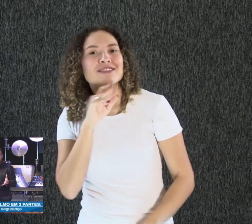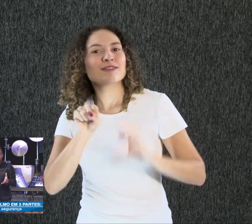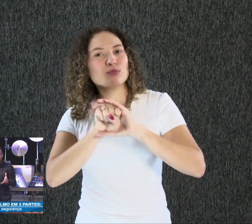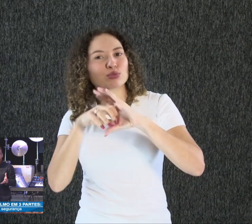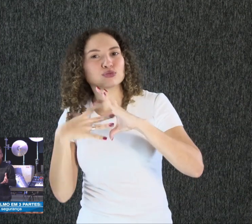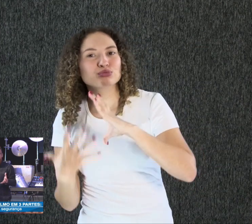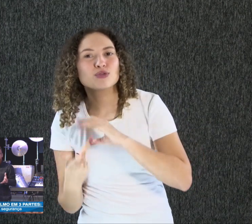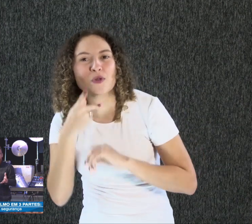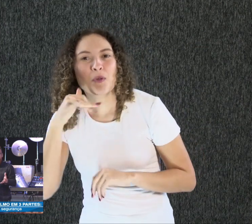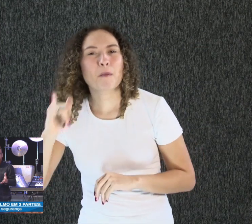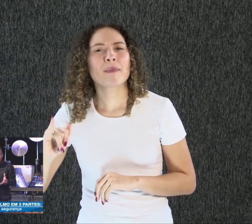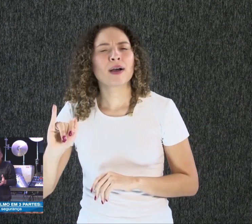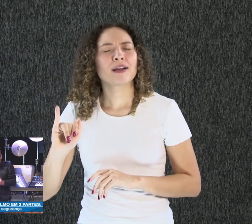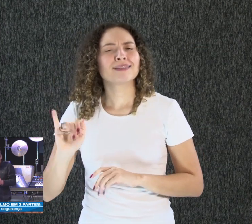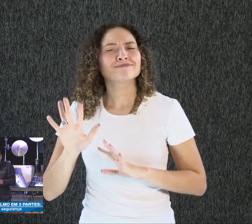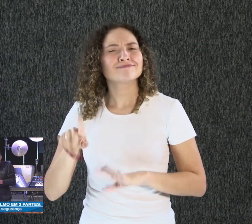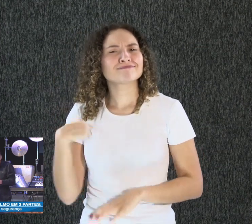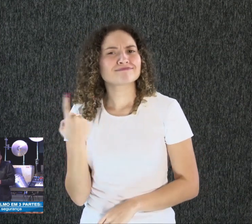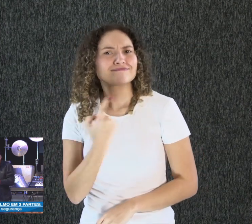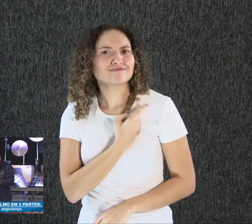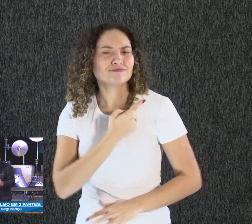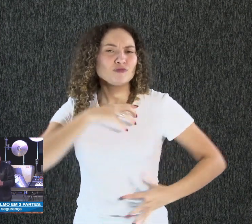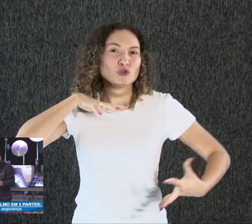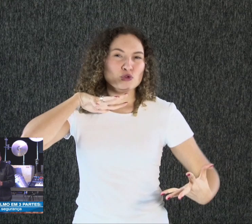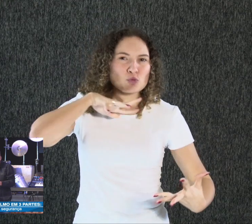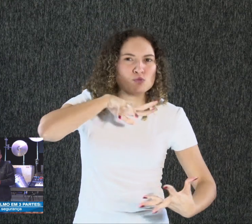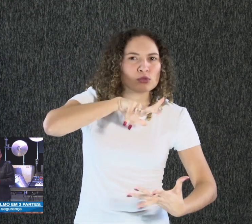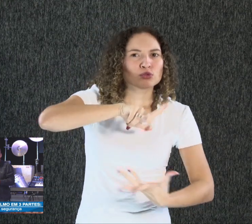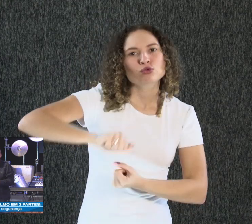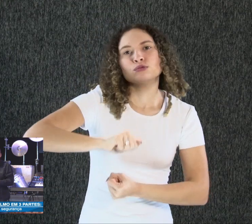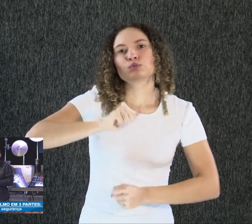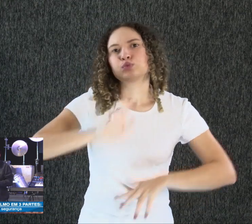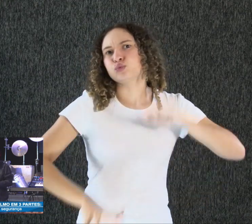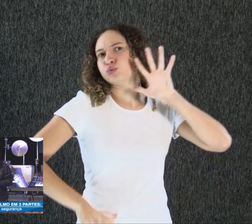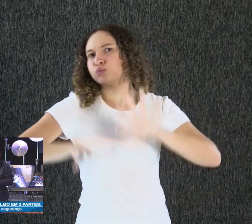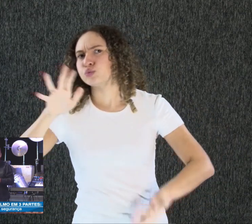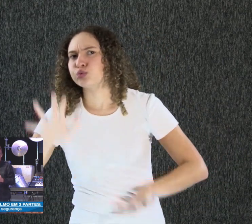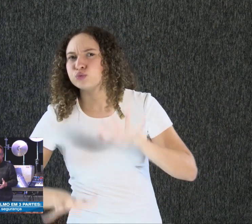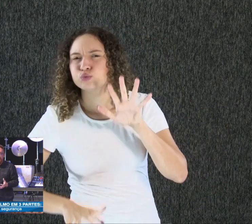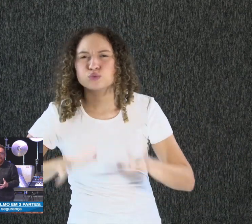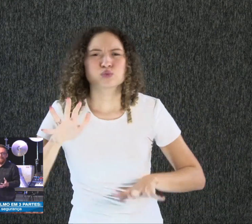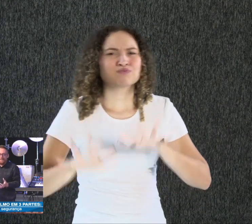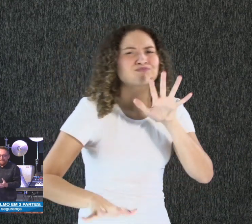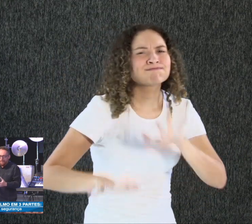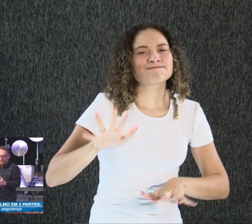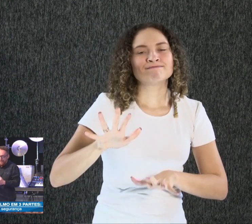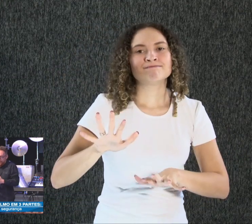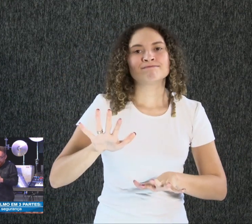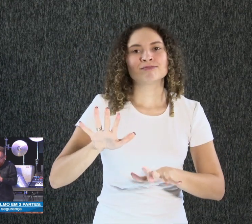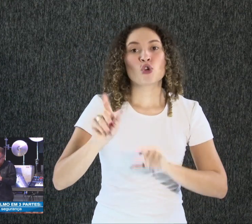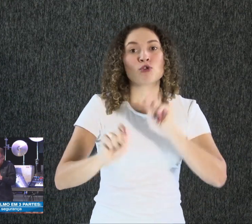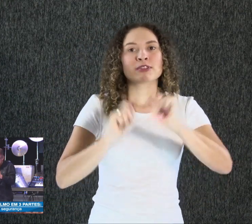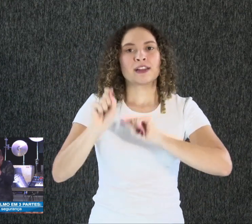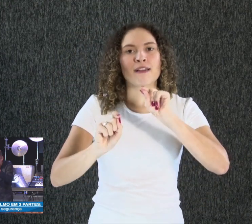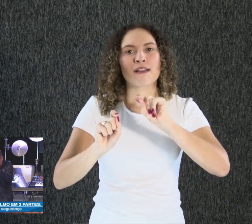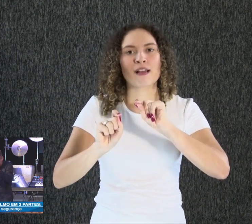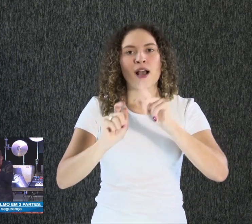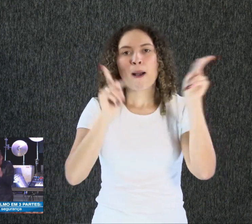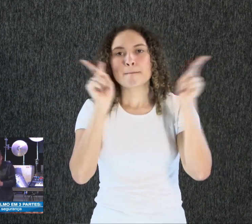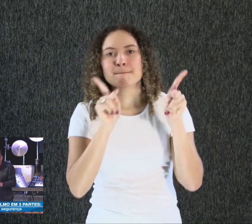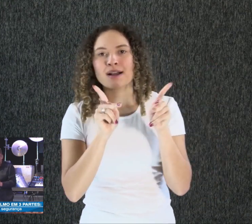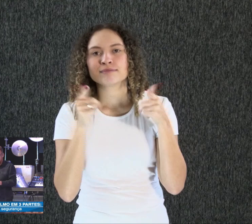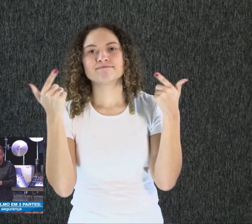assim. Nós vivemos num mundo revolto. Quantas vezes surgem tempestades, e essas tempestades surgem para